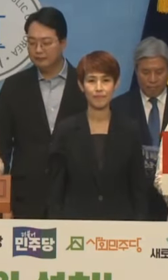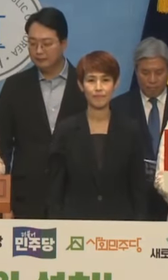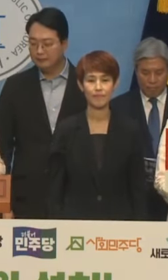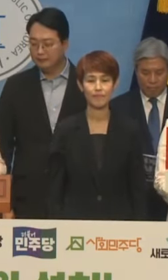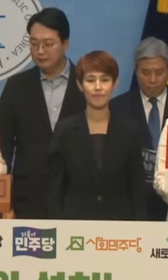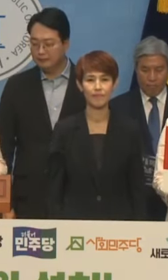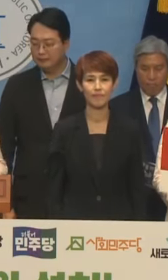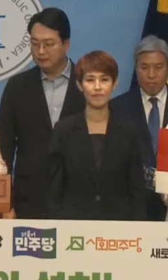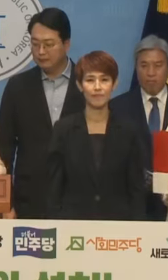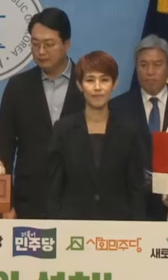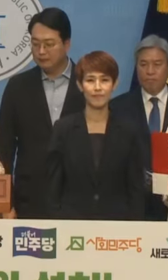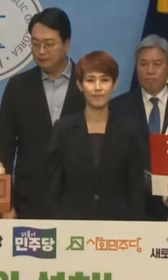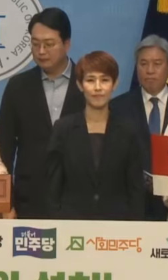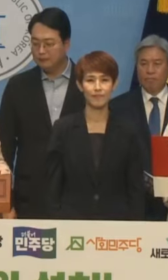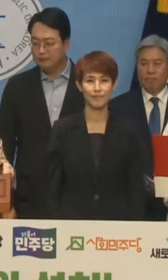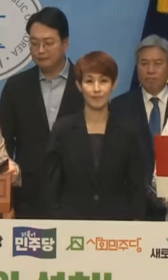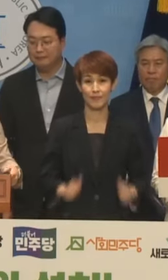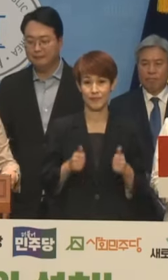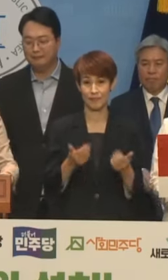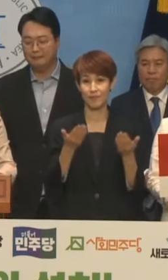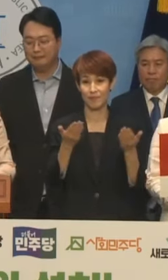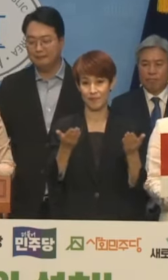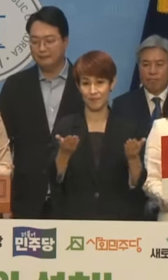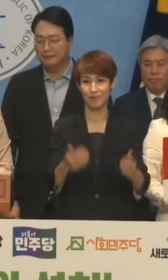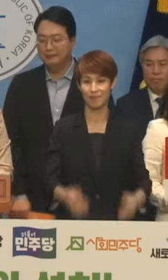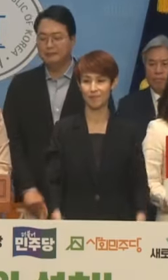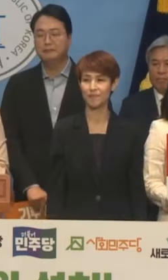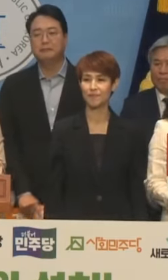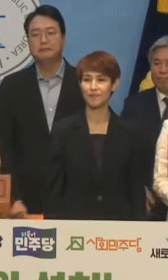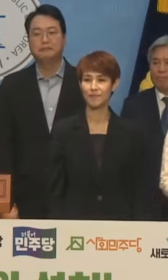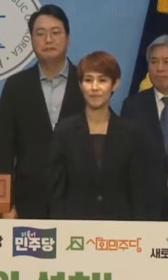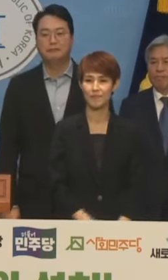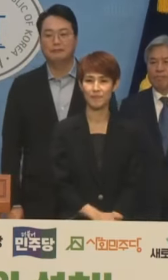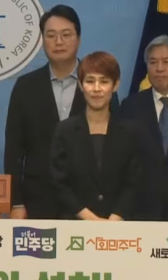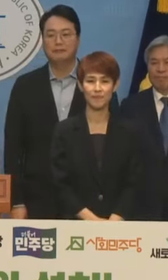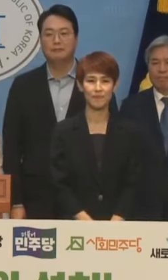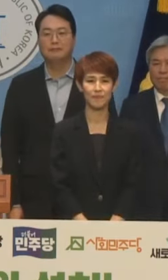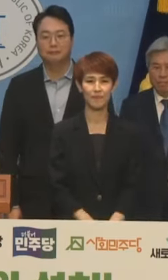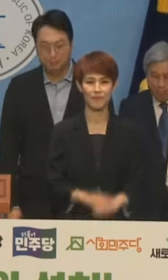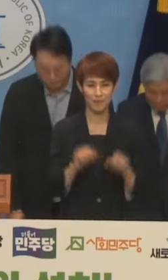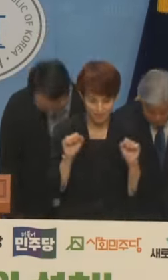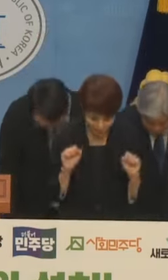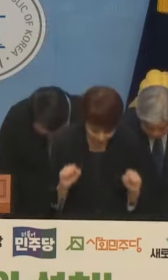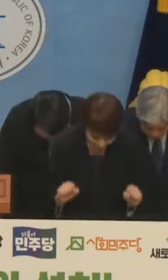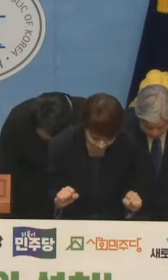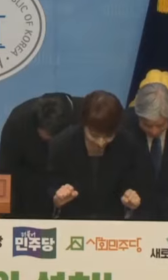마지막으로 인사를 같이 드리고 나가겠습니다. 네, 1동 인사.